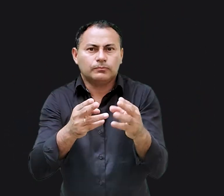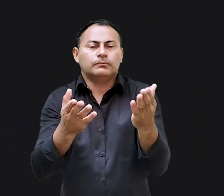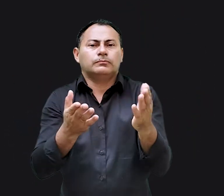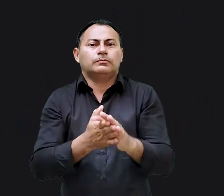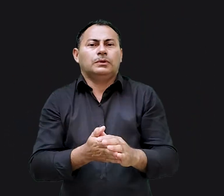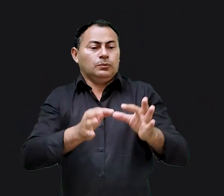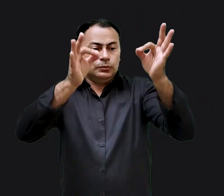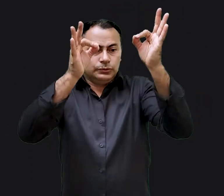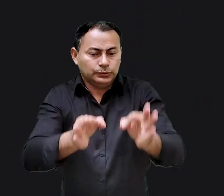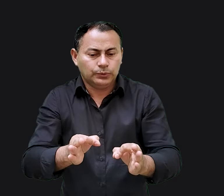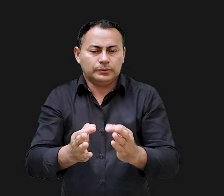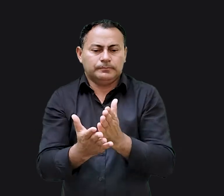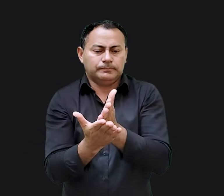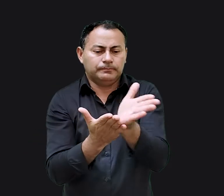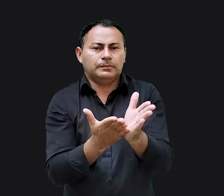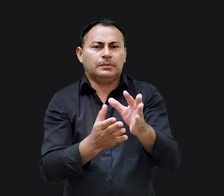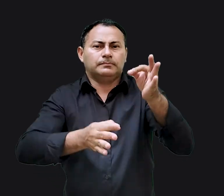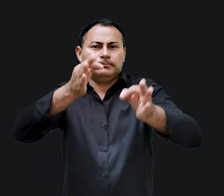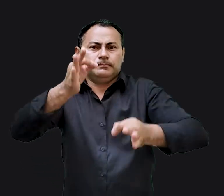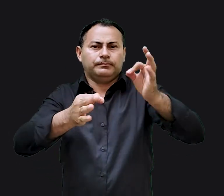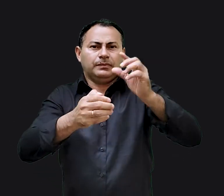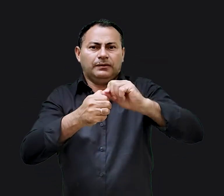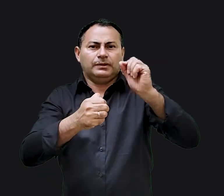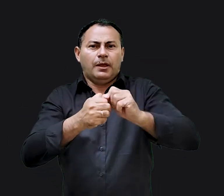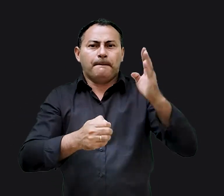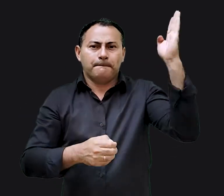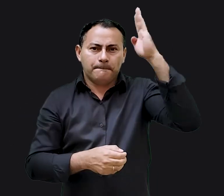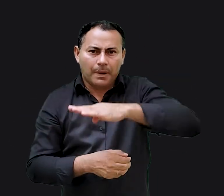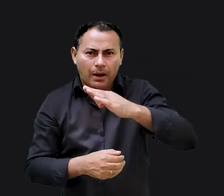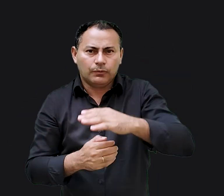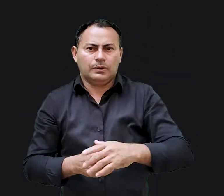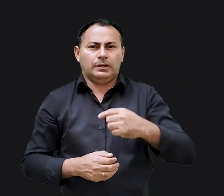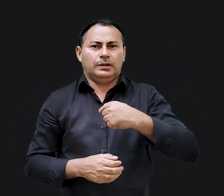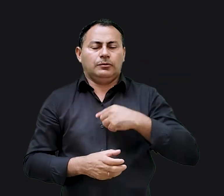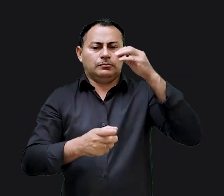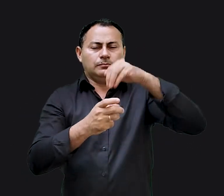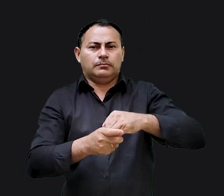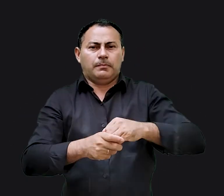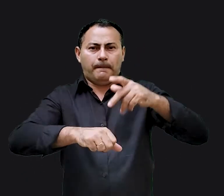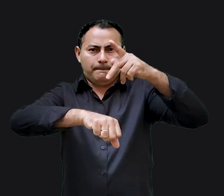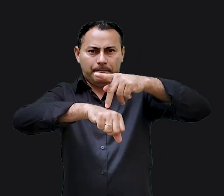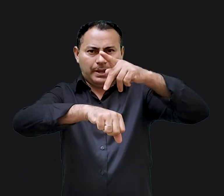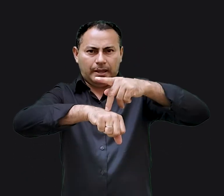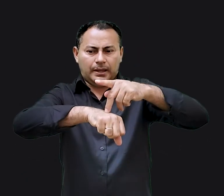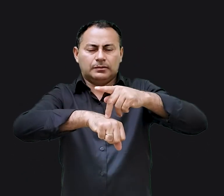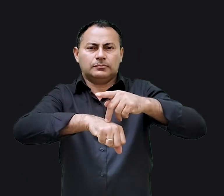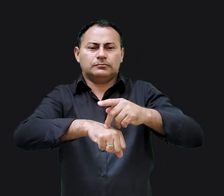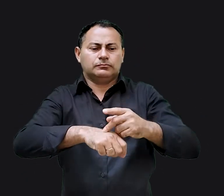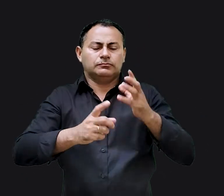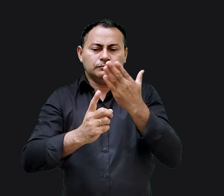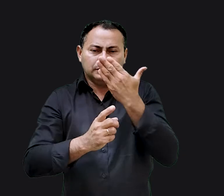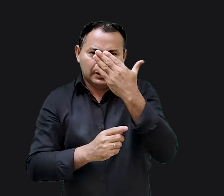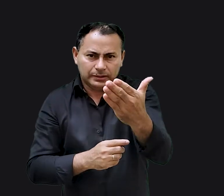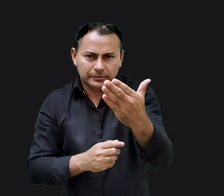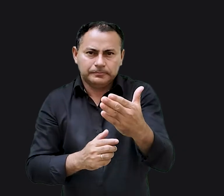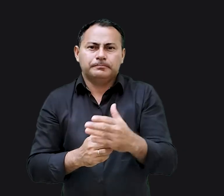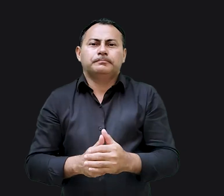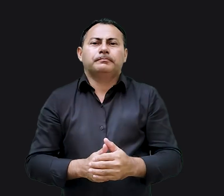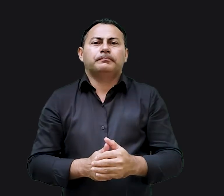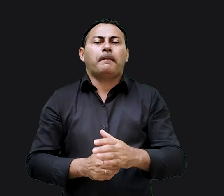forma, quando um justo se desviar de sua justiça e fizer o mal, e eu puser uma pedra de tropeço diante dele,